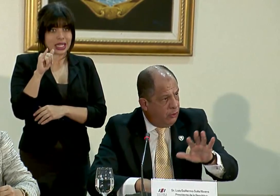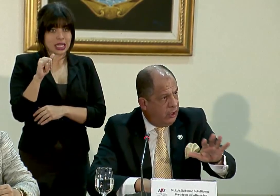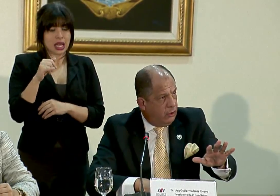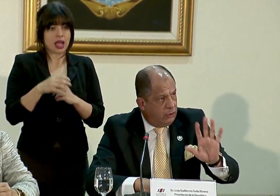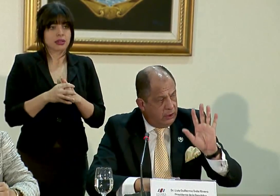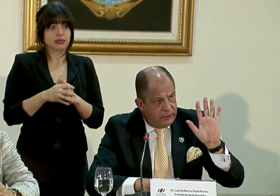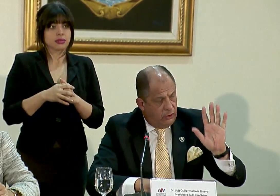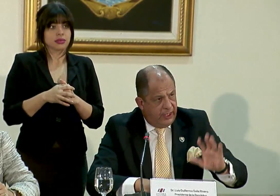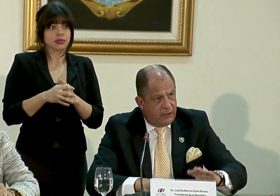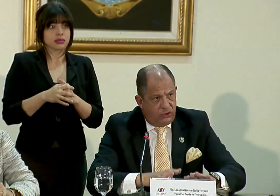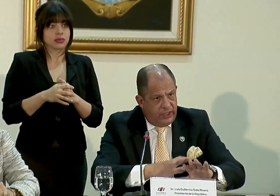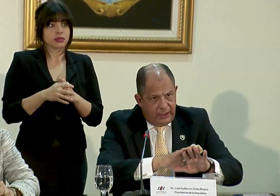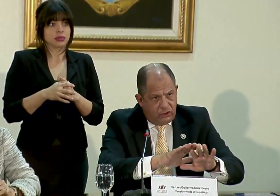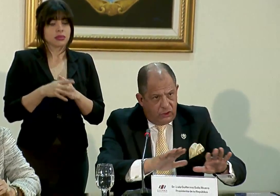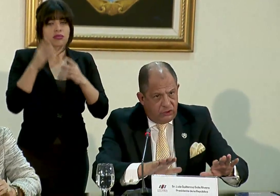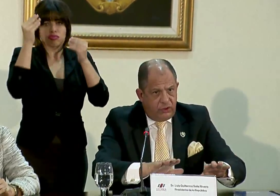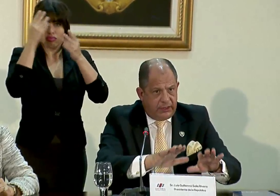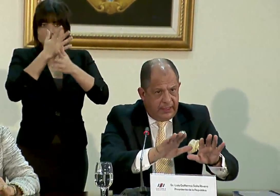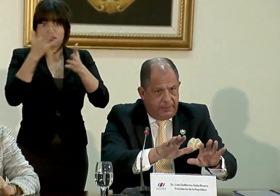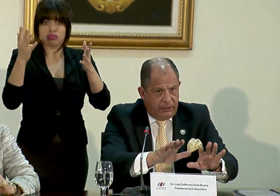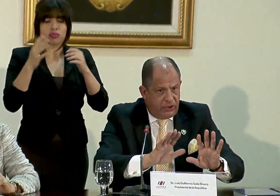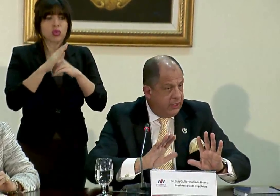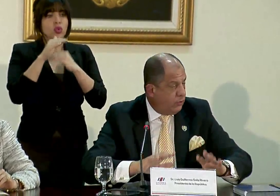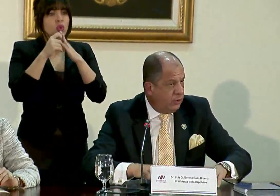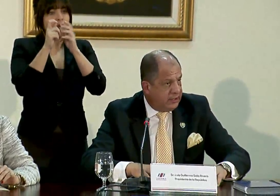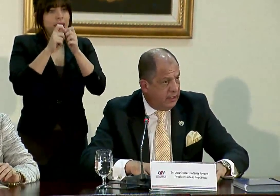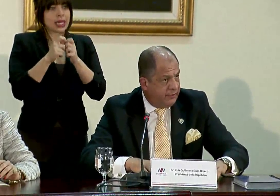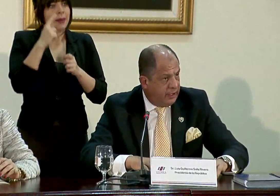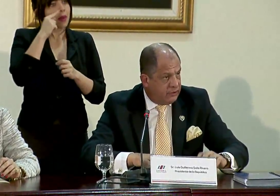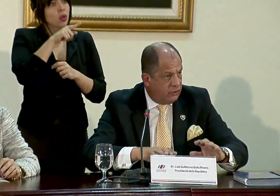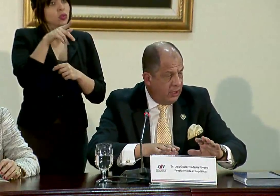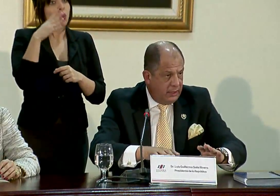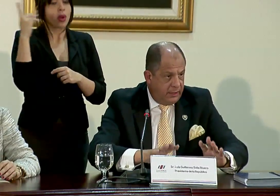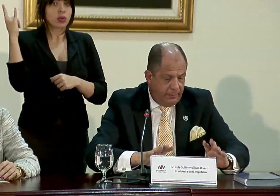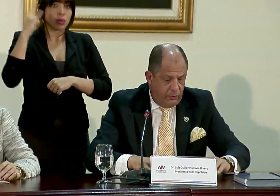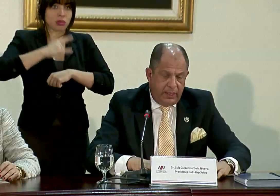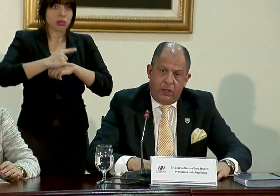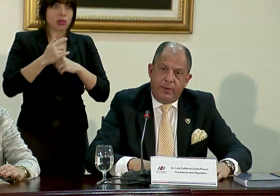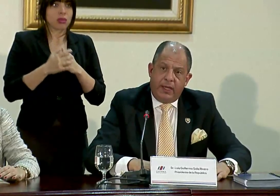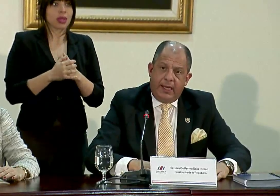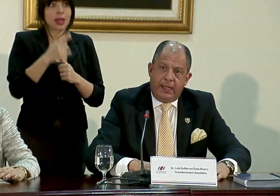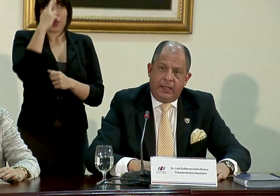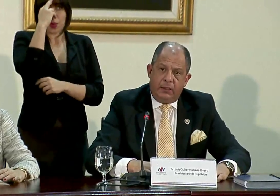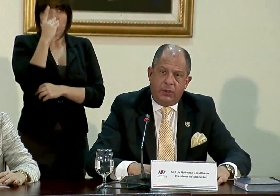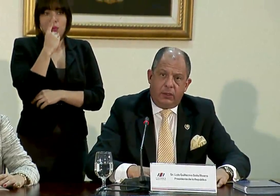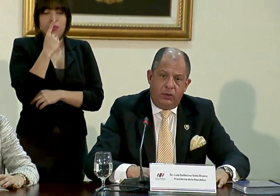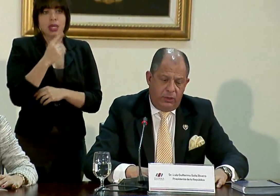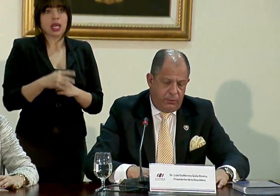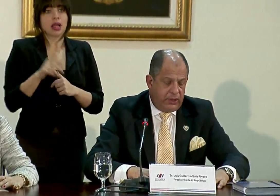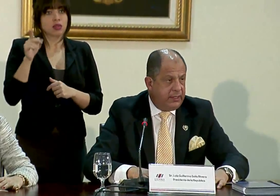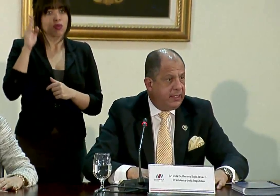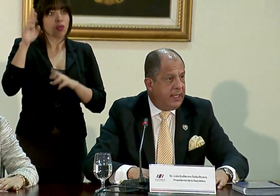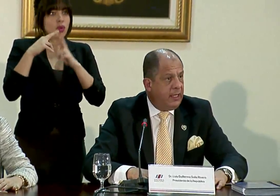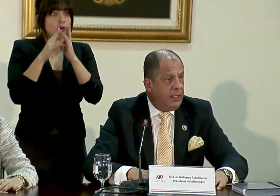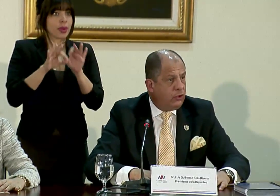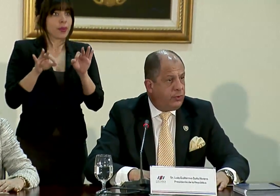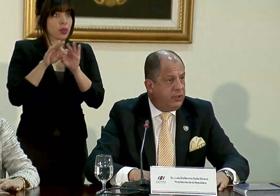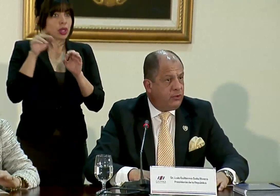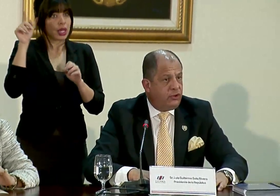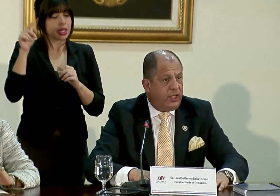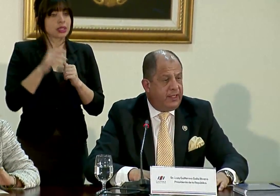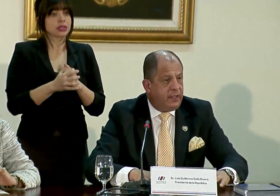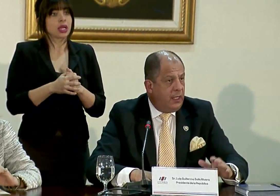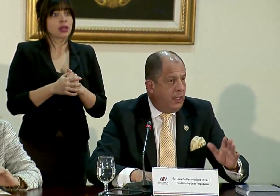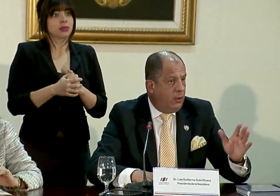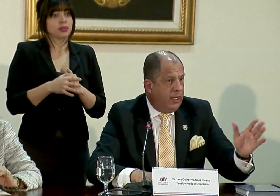lo tengan a conocer en todo su detalle para ustedes cuando él esté de regreso de República Dominicana, que anda en una reunión importante allá los